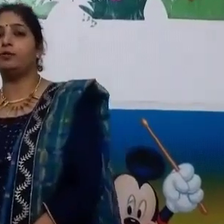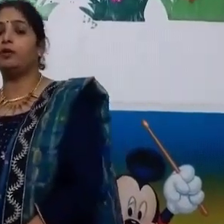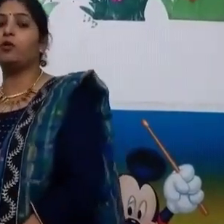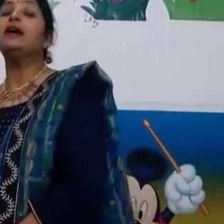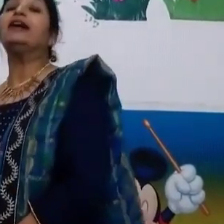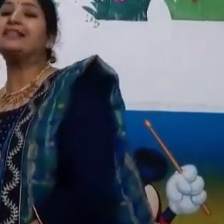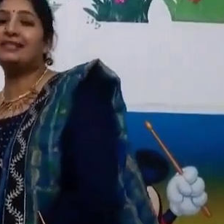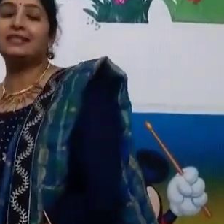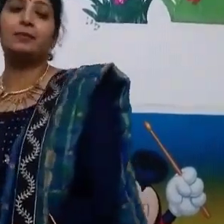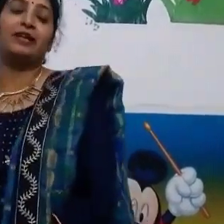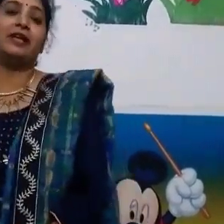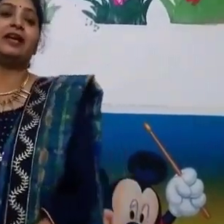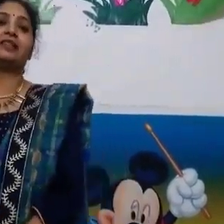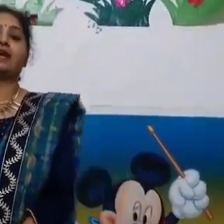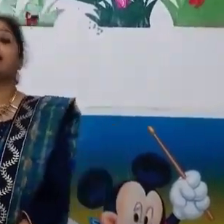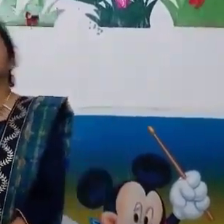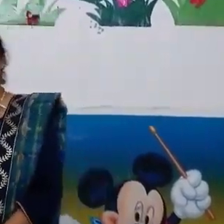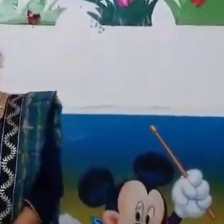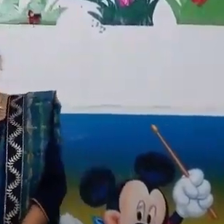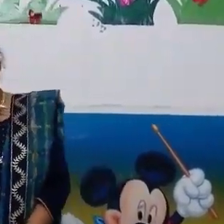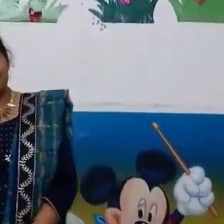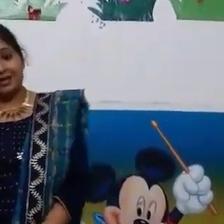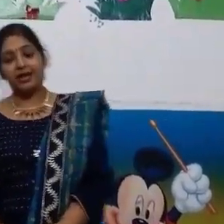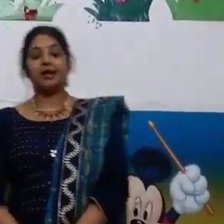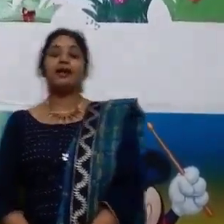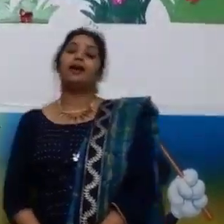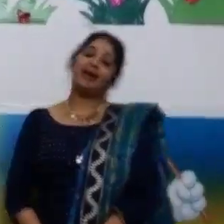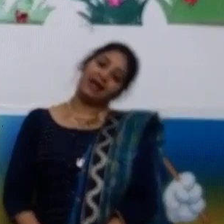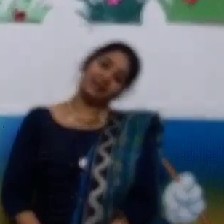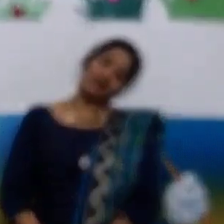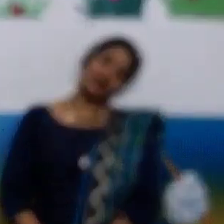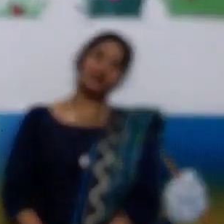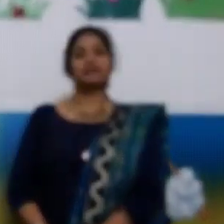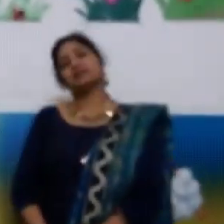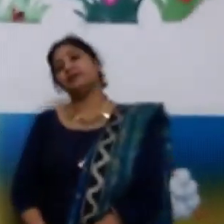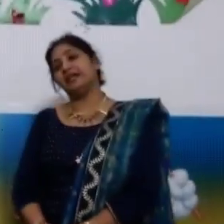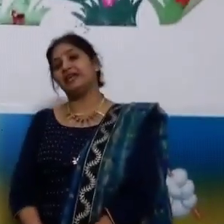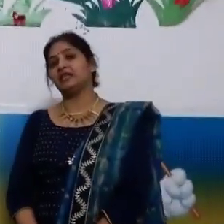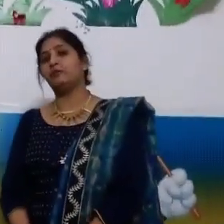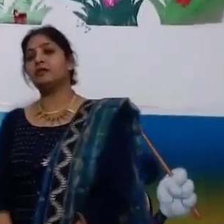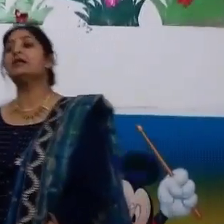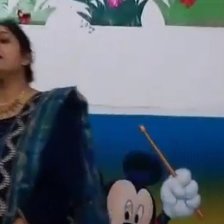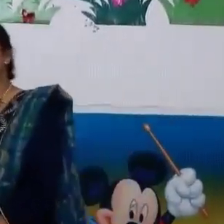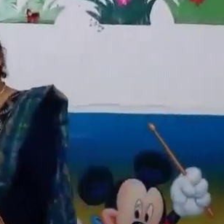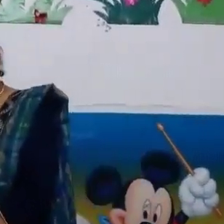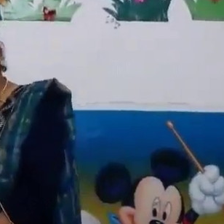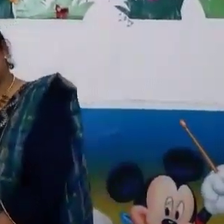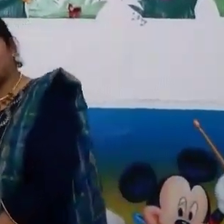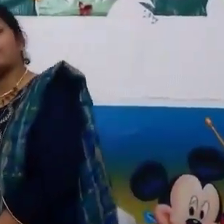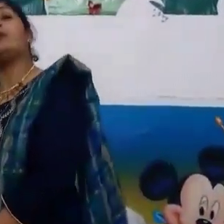बॉल को? किस किस चीज की मटेरियल की आती है? प्लास्टिक, लेदर. किस किस मटेरियल की आती है बॉल? प्लास्टिक